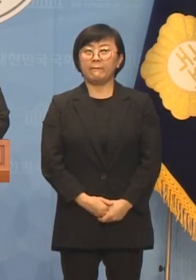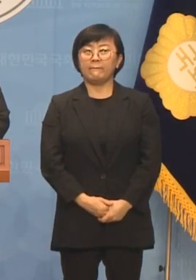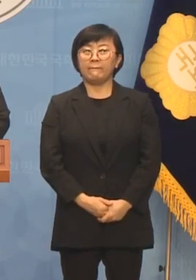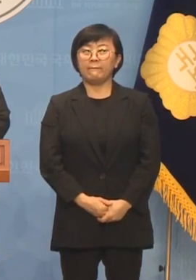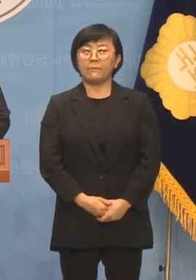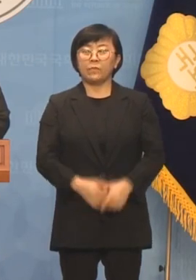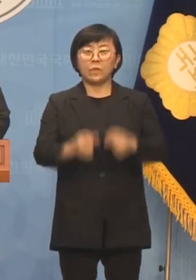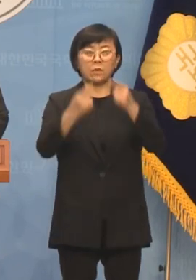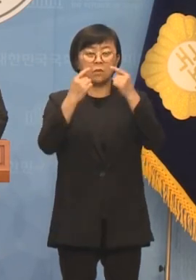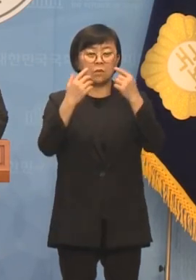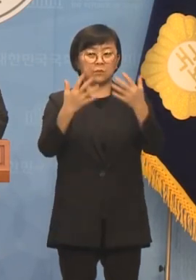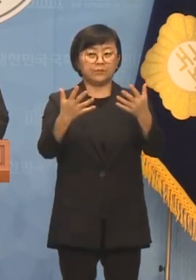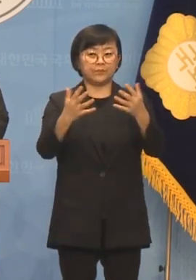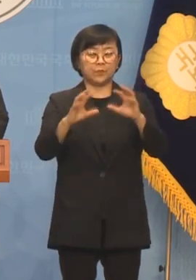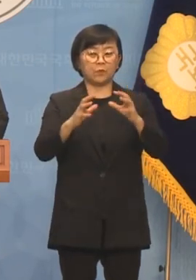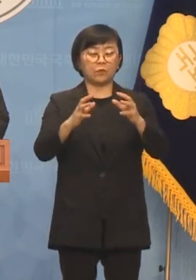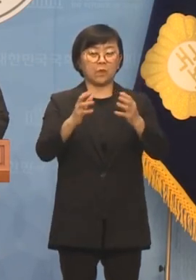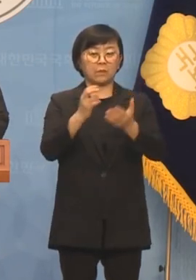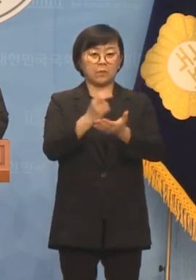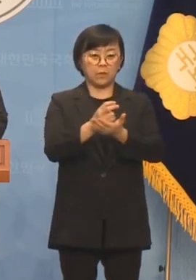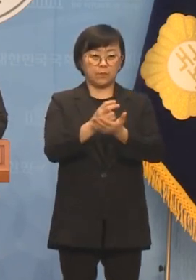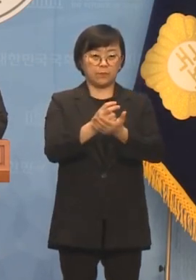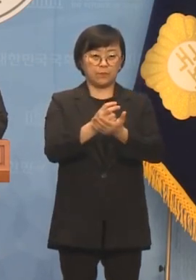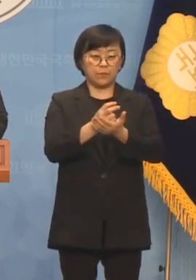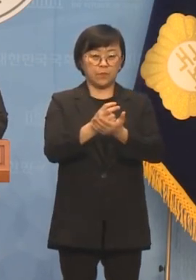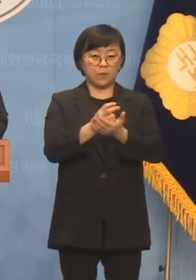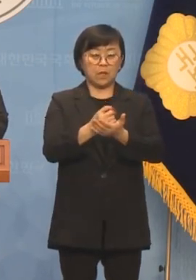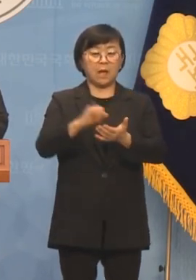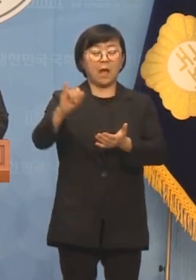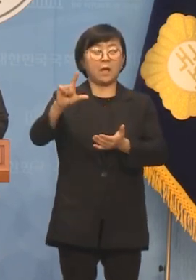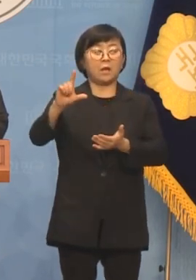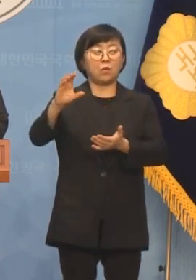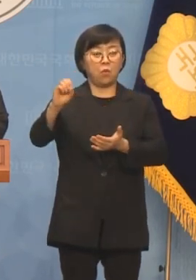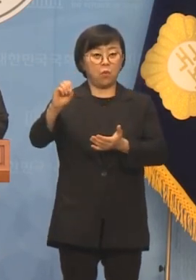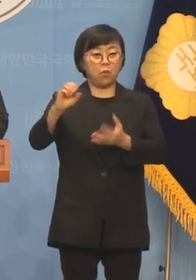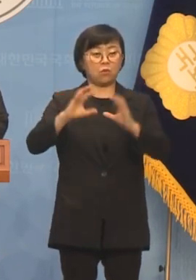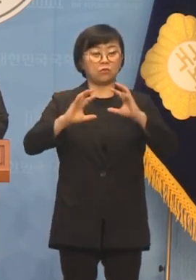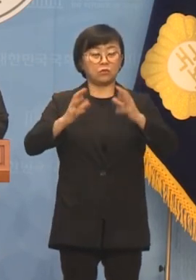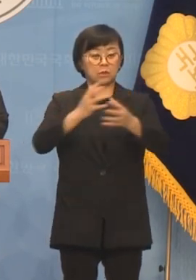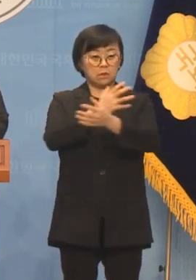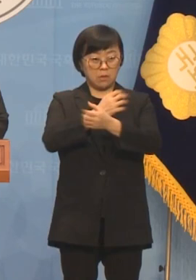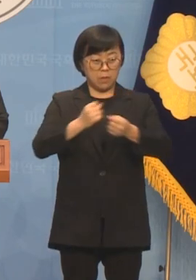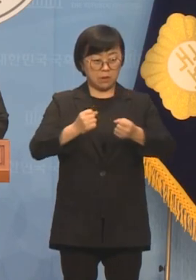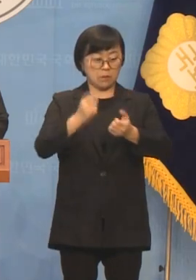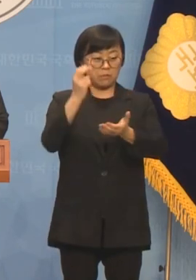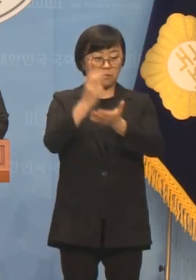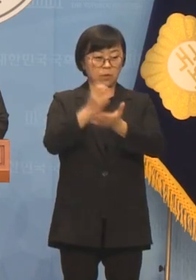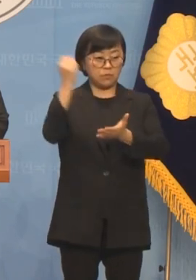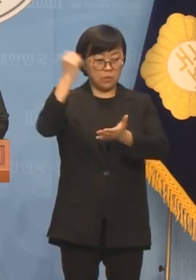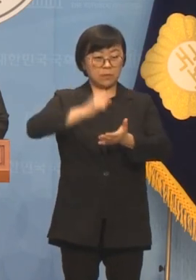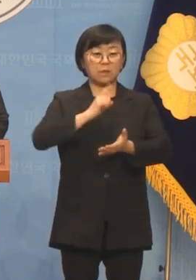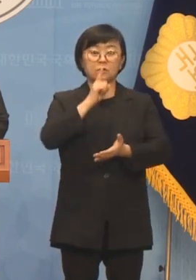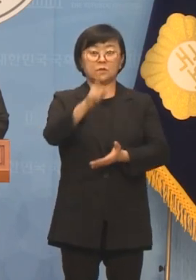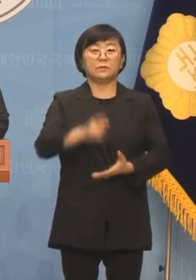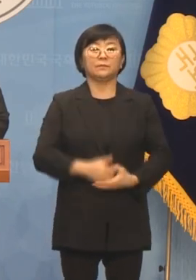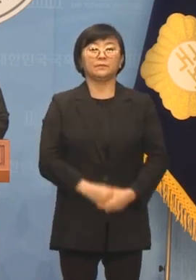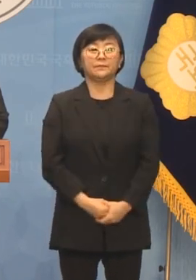이는 명백히 국내법과 ILO 국제협약을 심각히 위반한